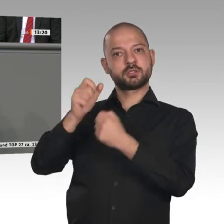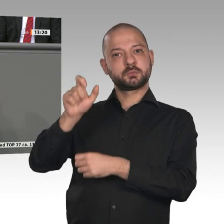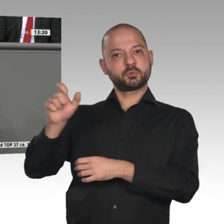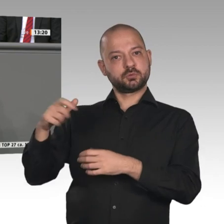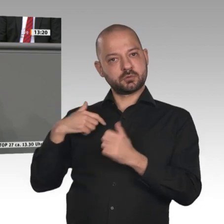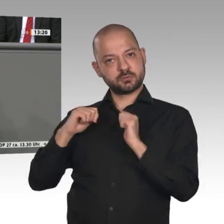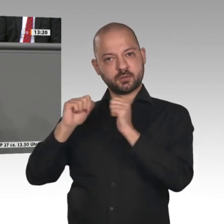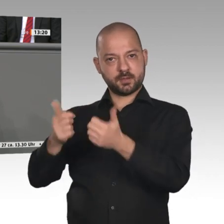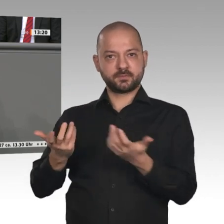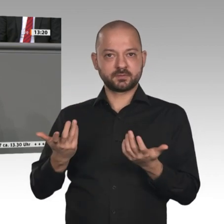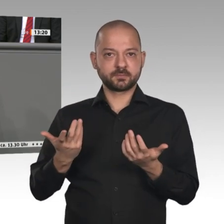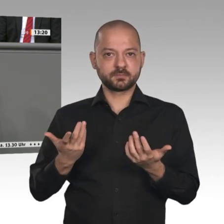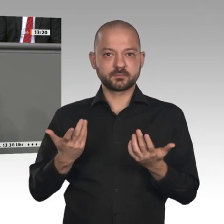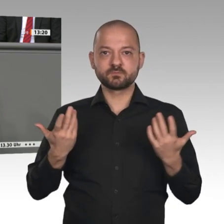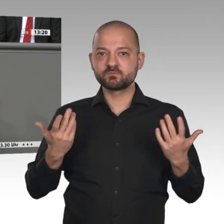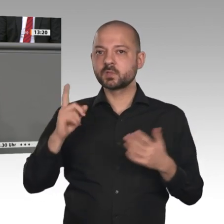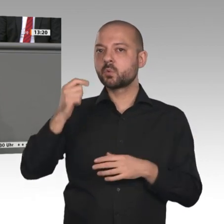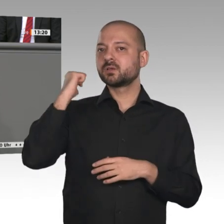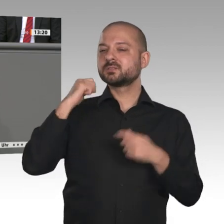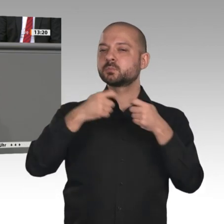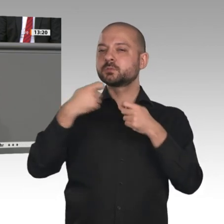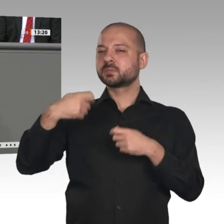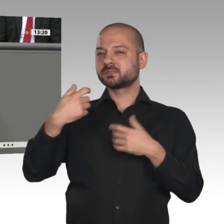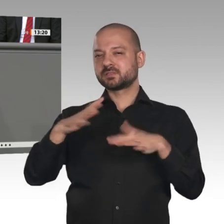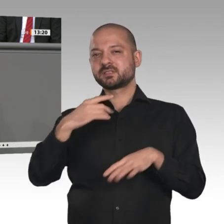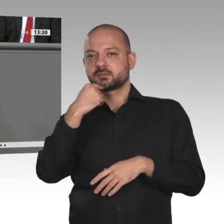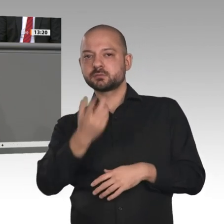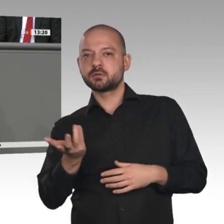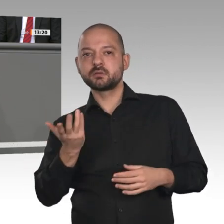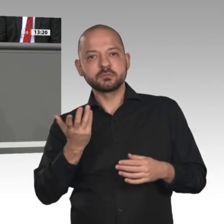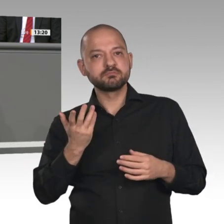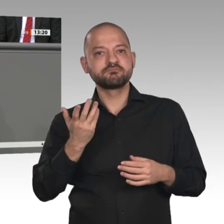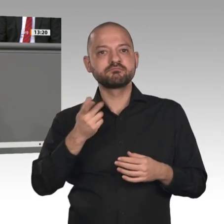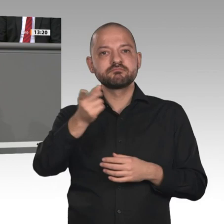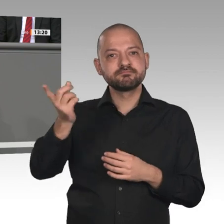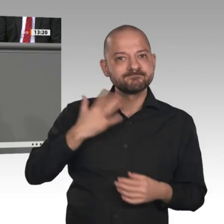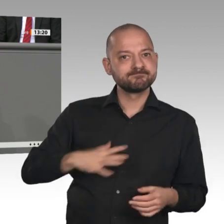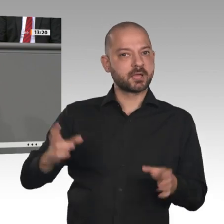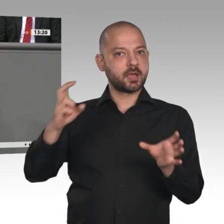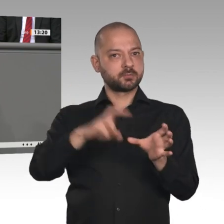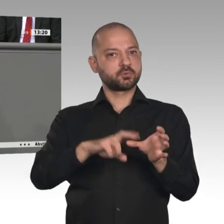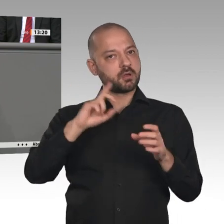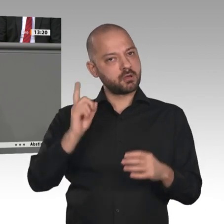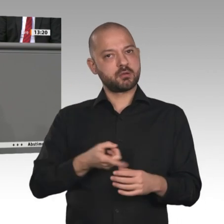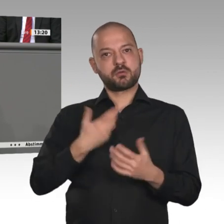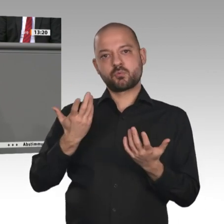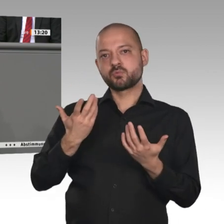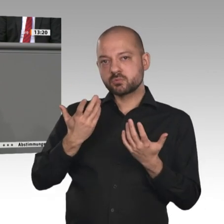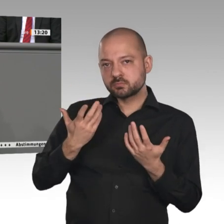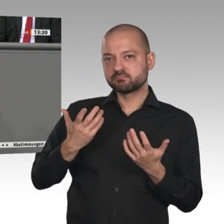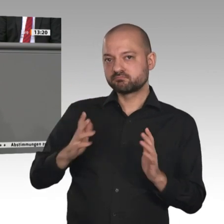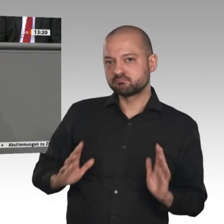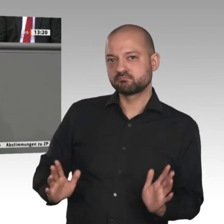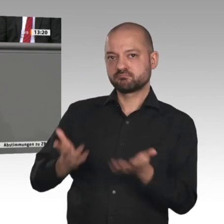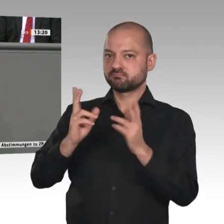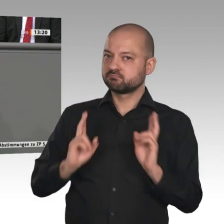ihn aus unserer Geschichte, zum Selbstverständnis aller Deutschen gehören müssen, Verantwortung im Hier und Heute tragen wir alle. Ich denke, das